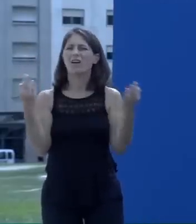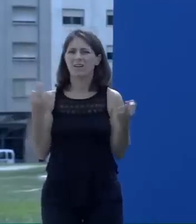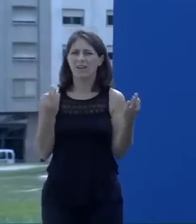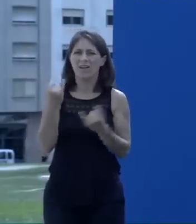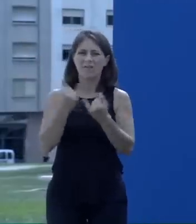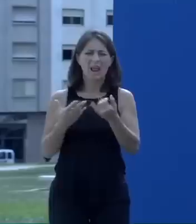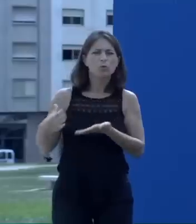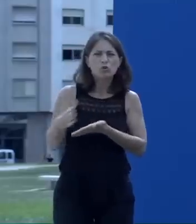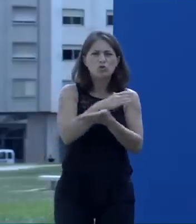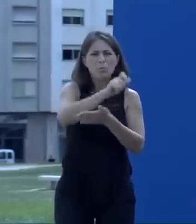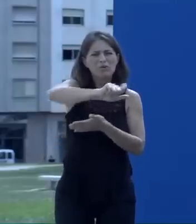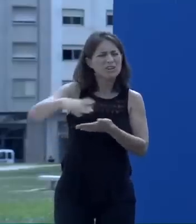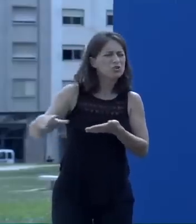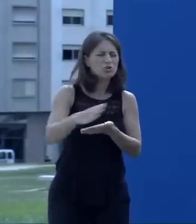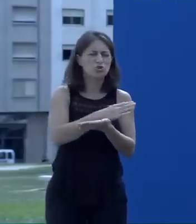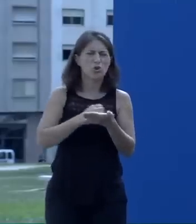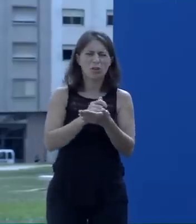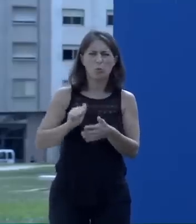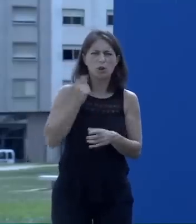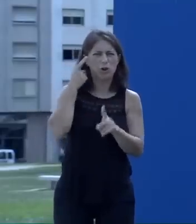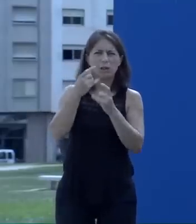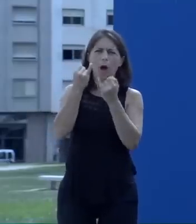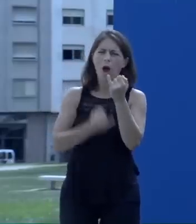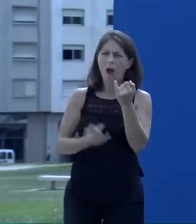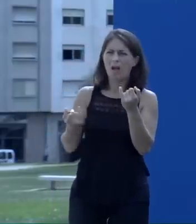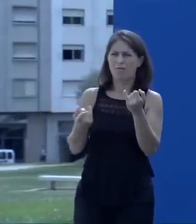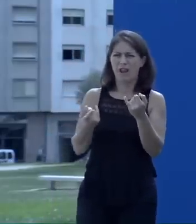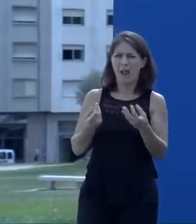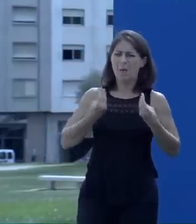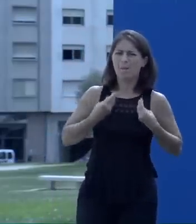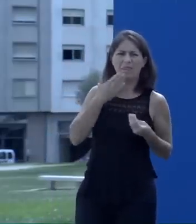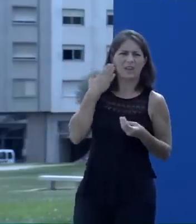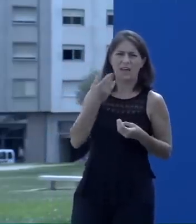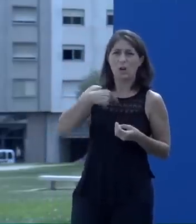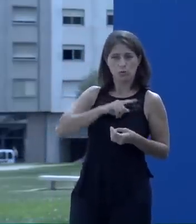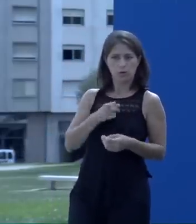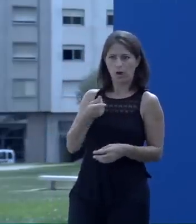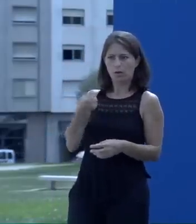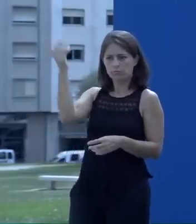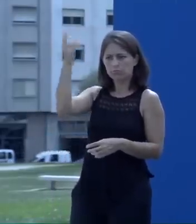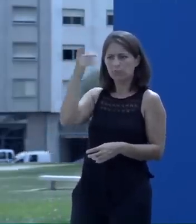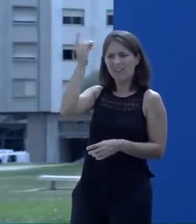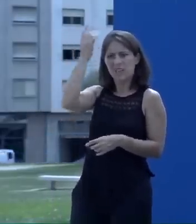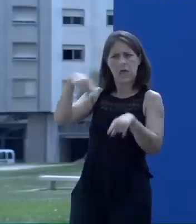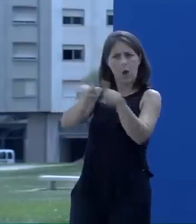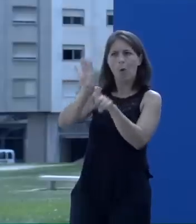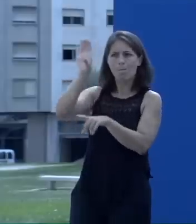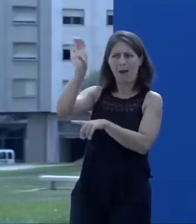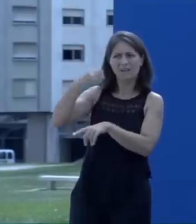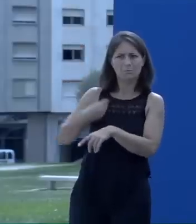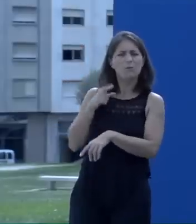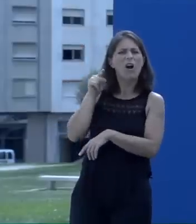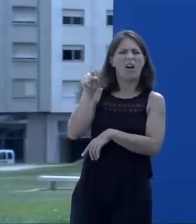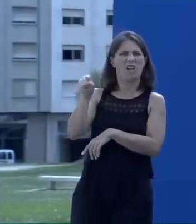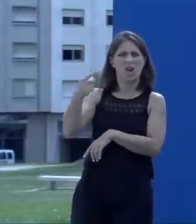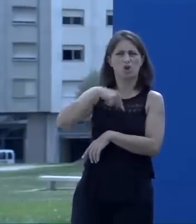mesmas oportunidades para vivir con dignidade, con independencia do lugar onde vive. Esa é a nosa idea de país. Esa é a nosa idea de país. Nós